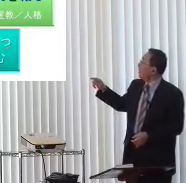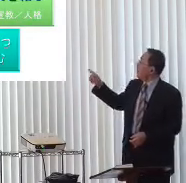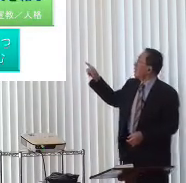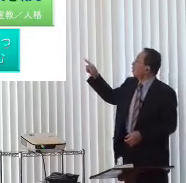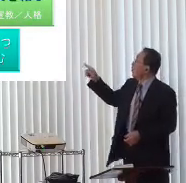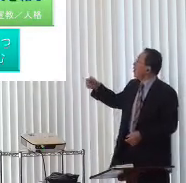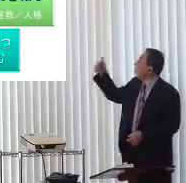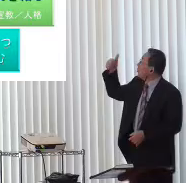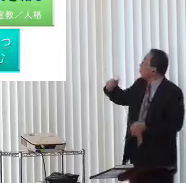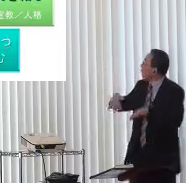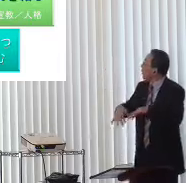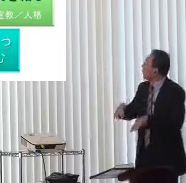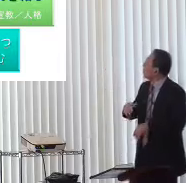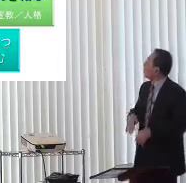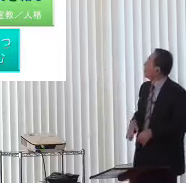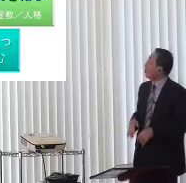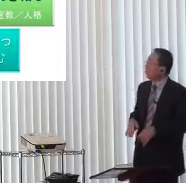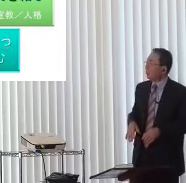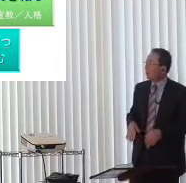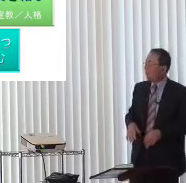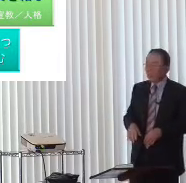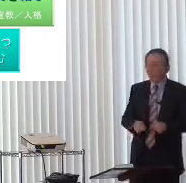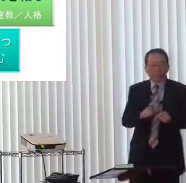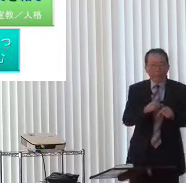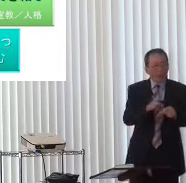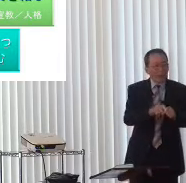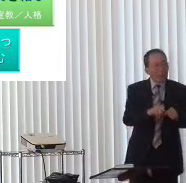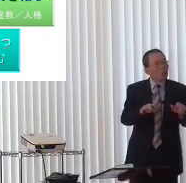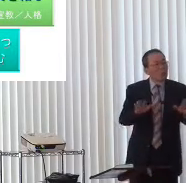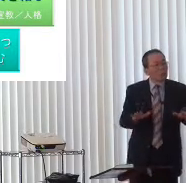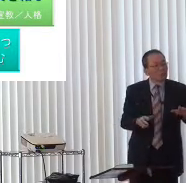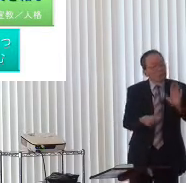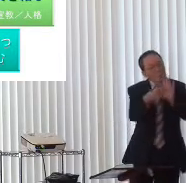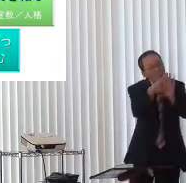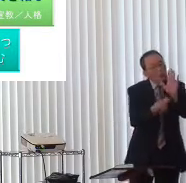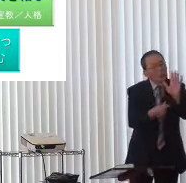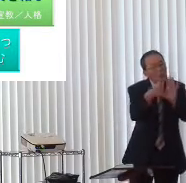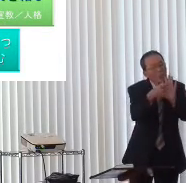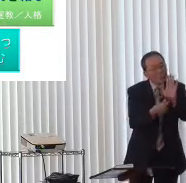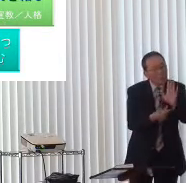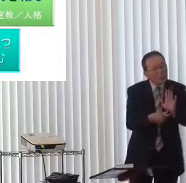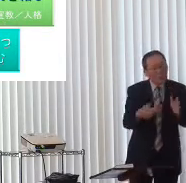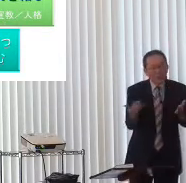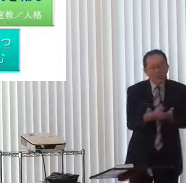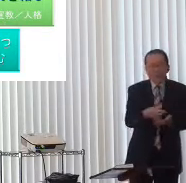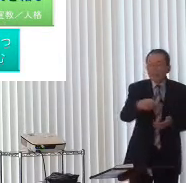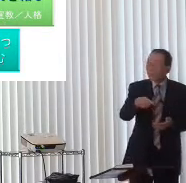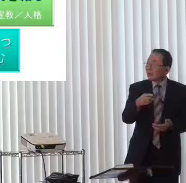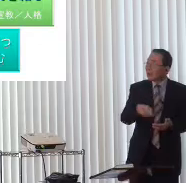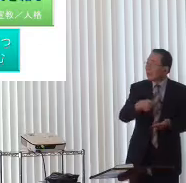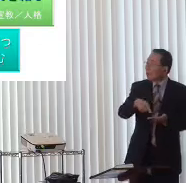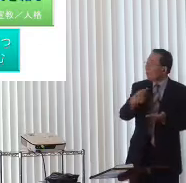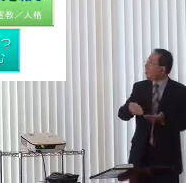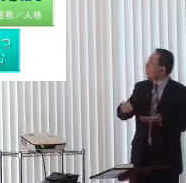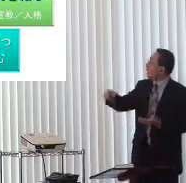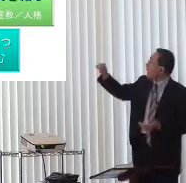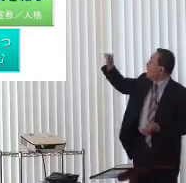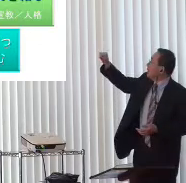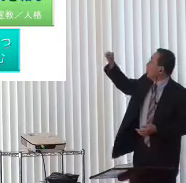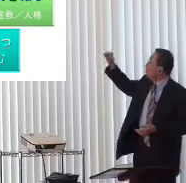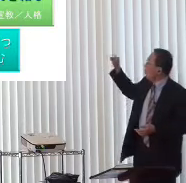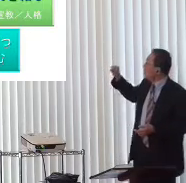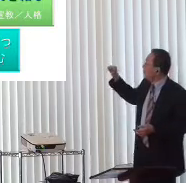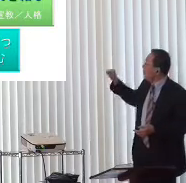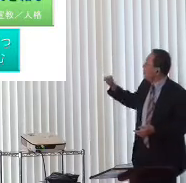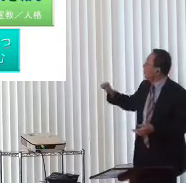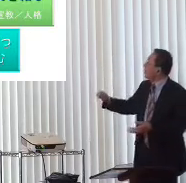弟子として皆さんの今年の目標になるような教えが、私は5つこの中から挙げ